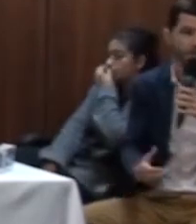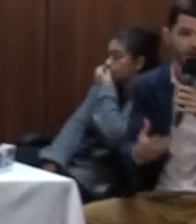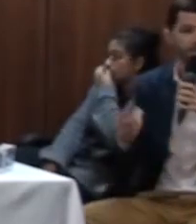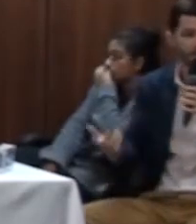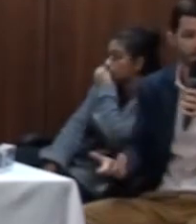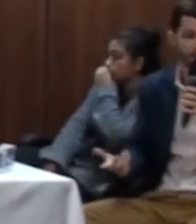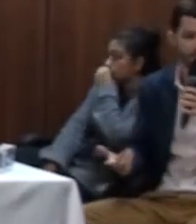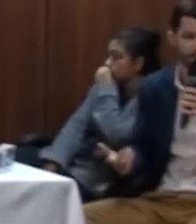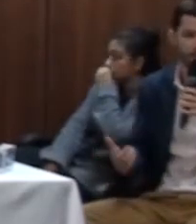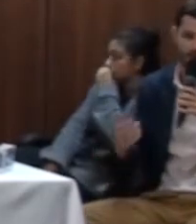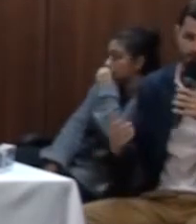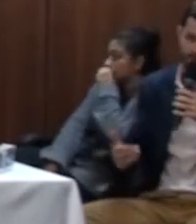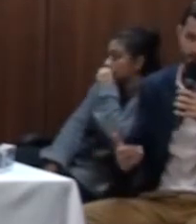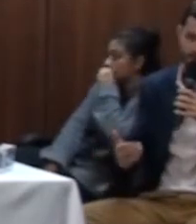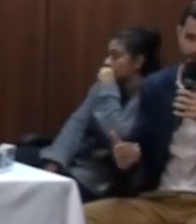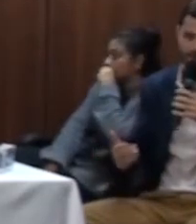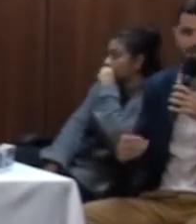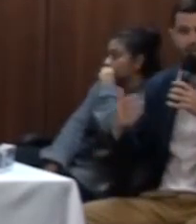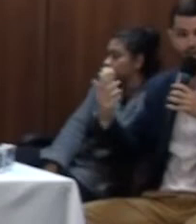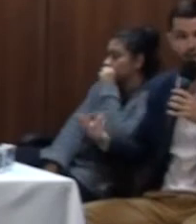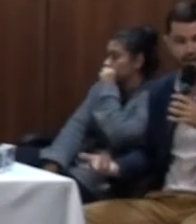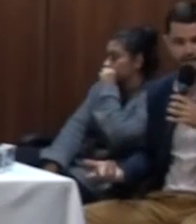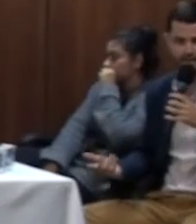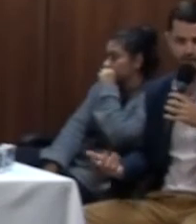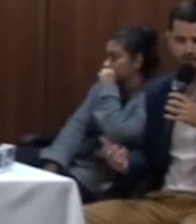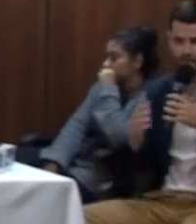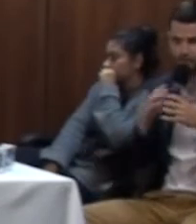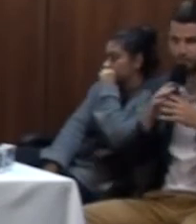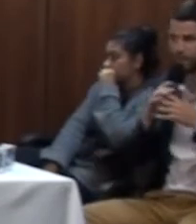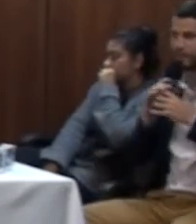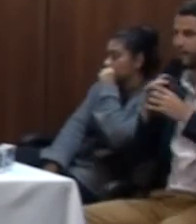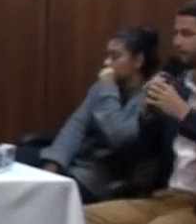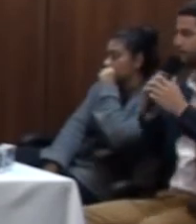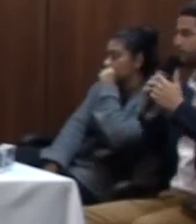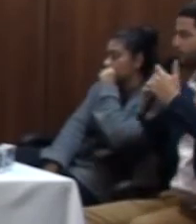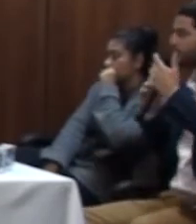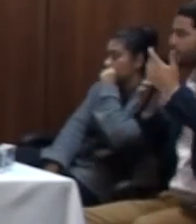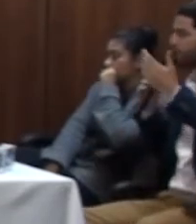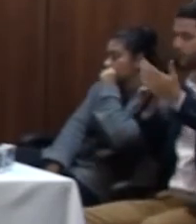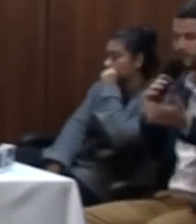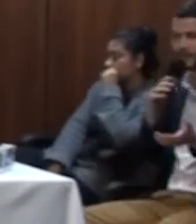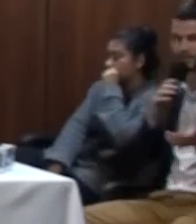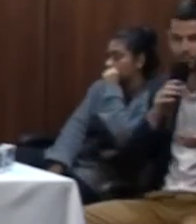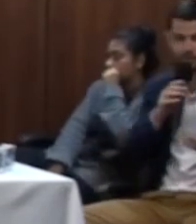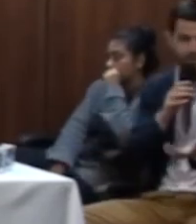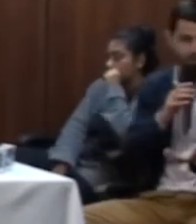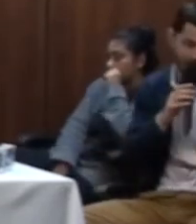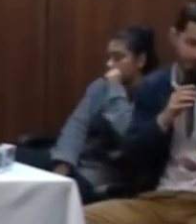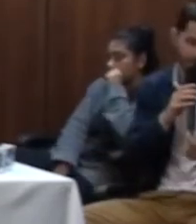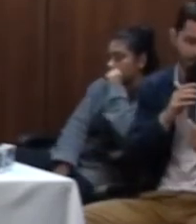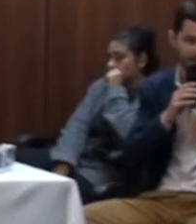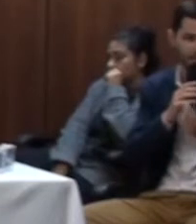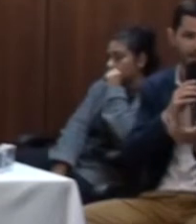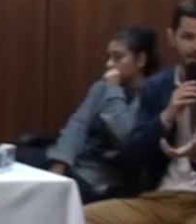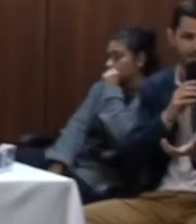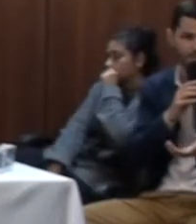transexualizador, organizar essa fila e dar transparência a essa fila. A gente vive anos de uma administração pública